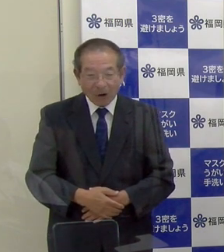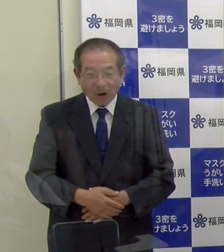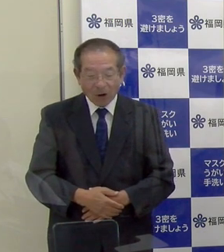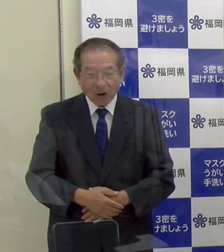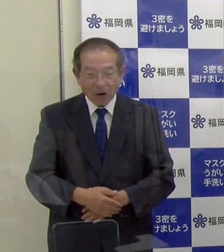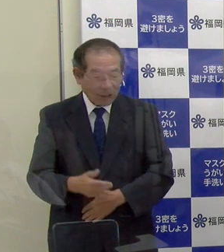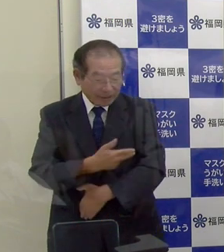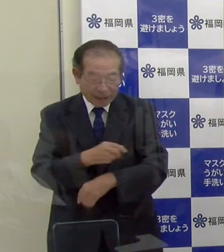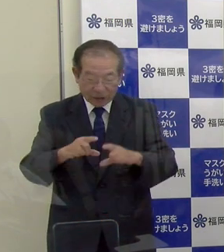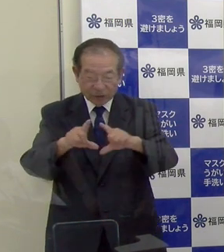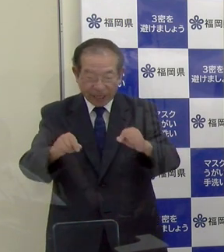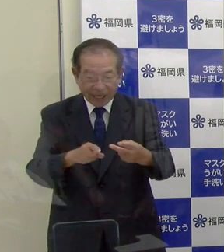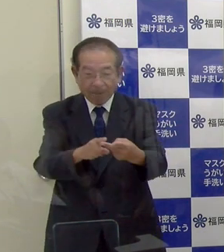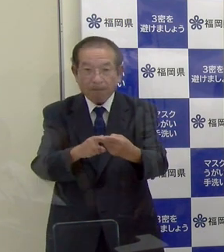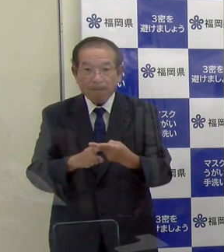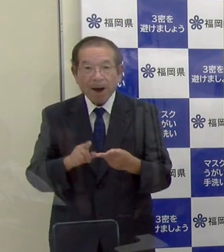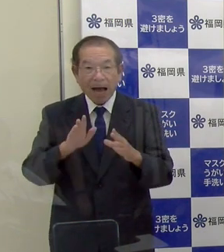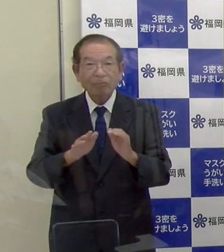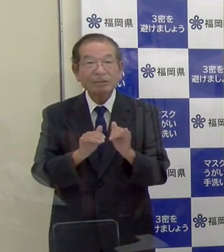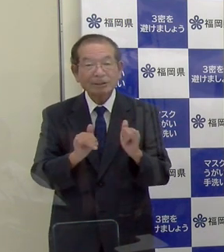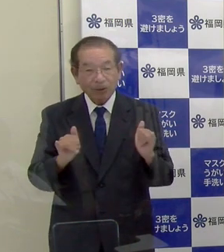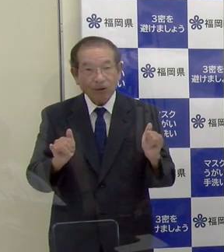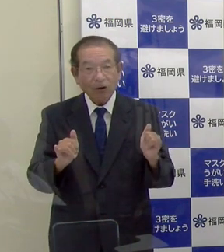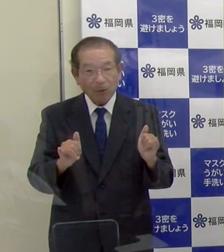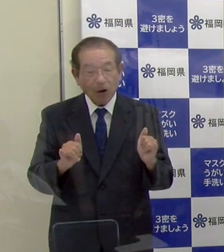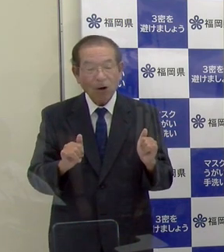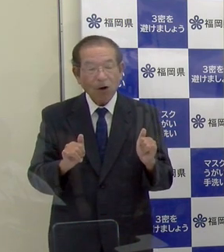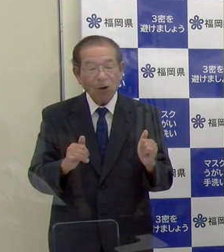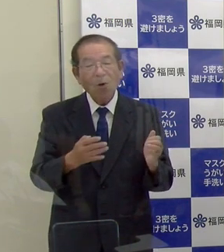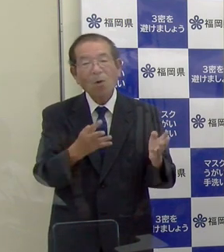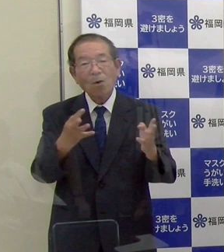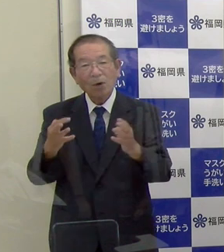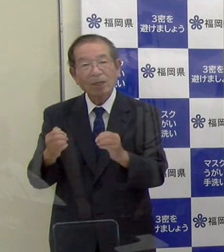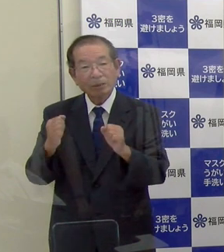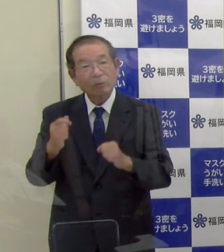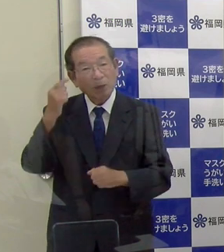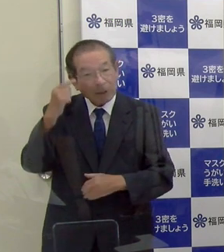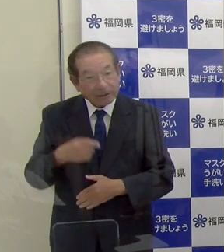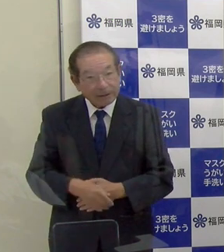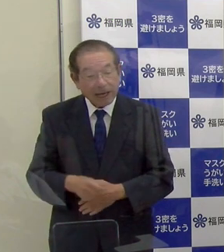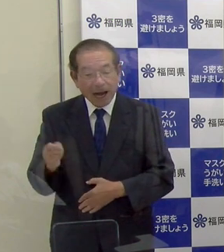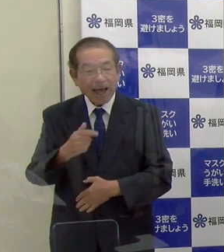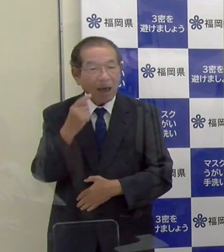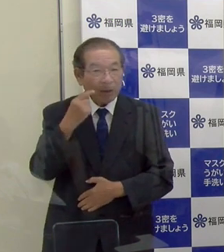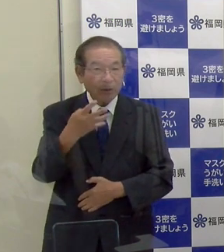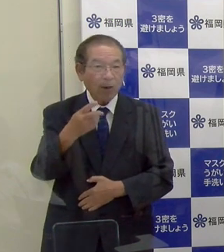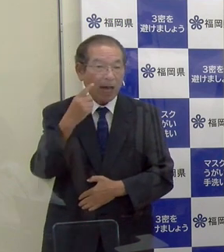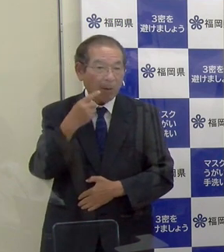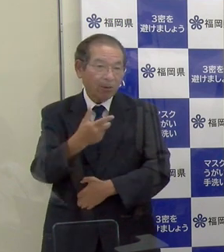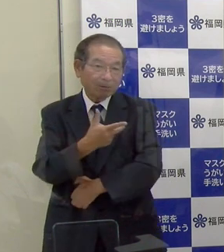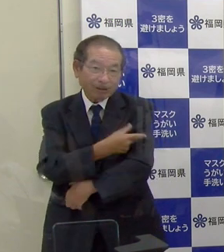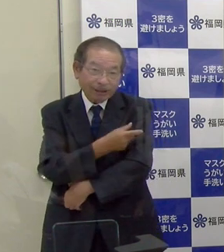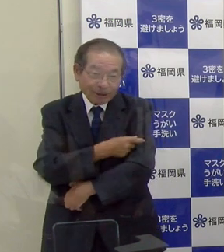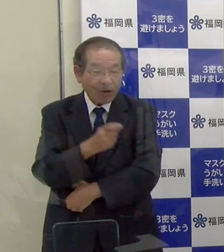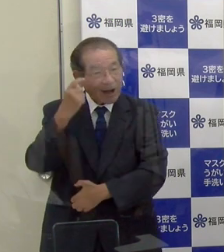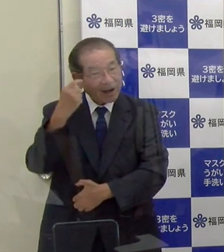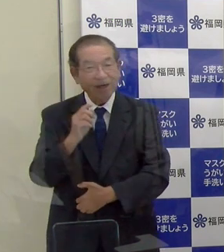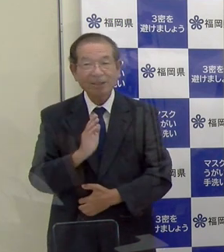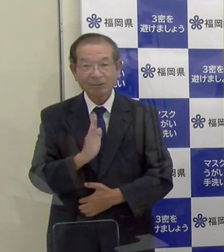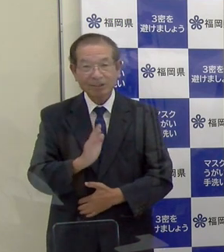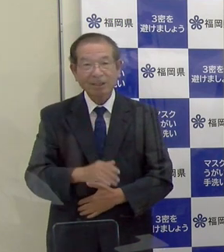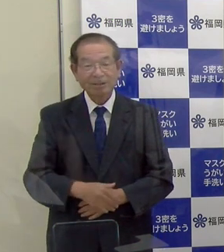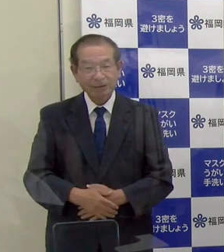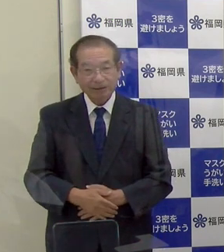券がお手元に届いて居る方も多いと思います早めの4回目の接種をご検討ください